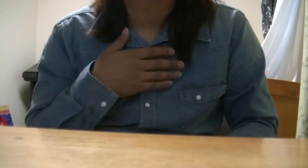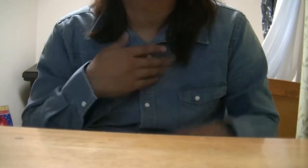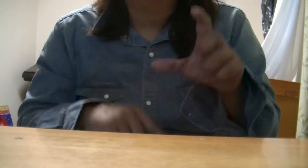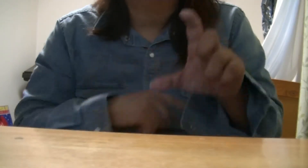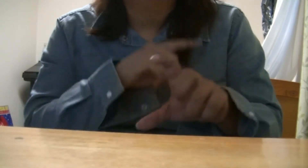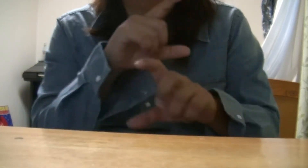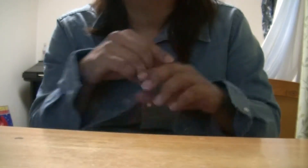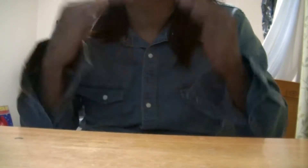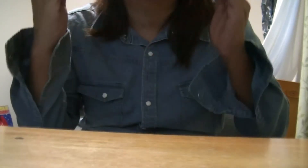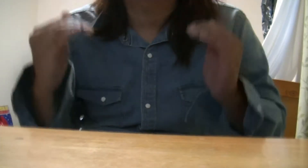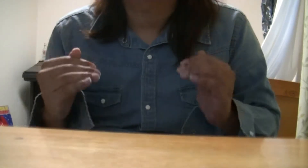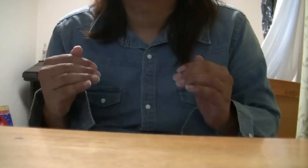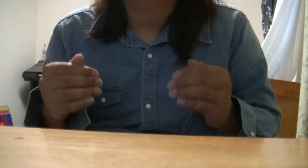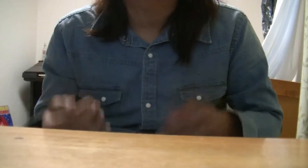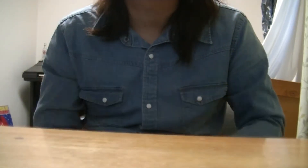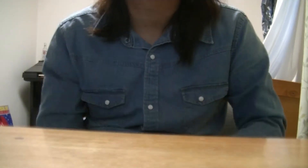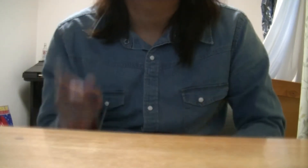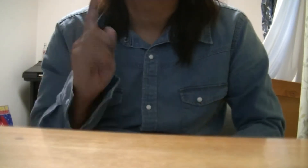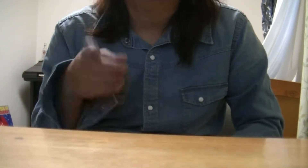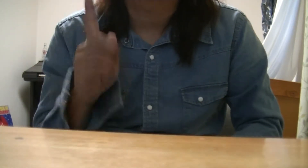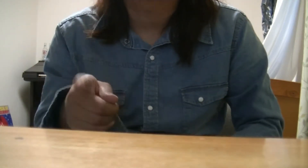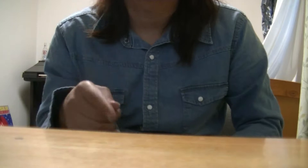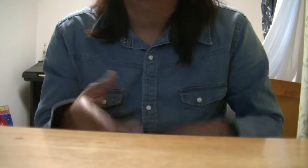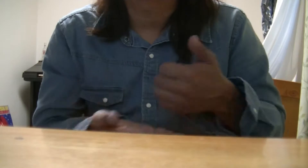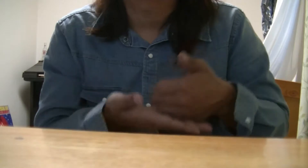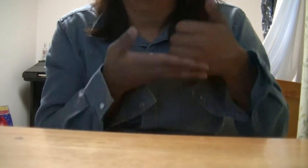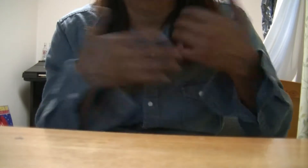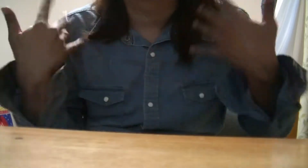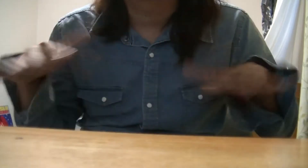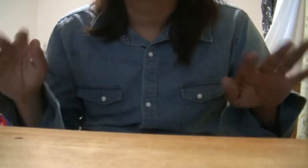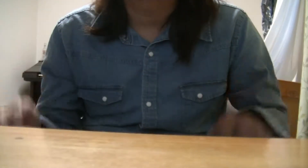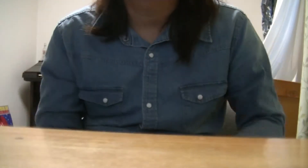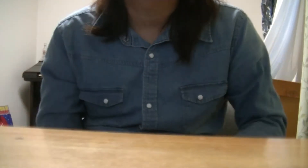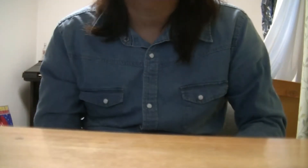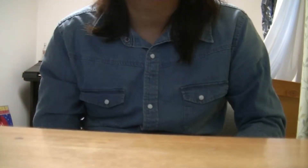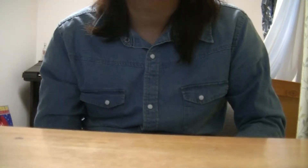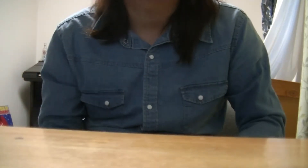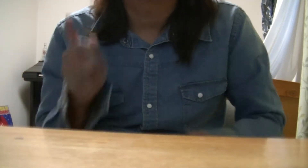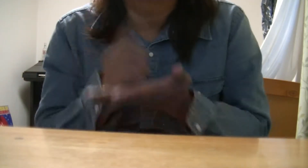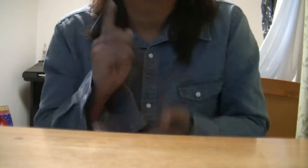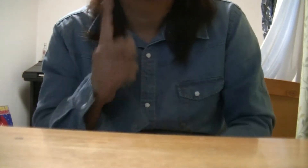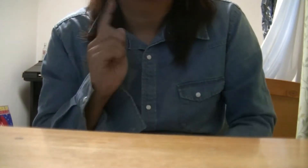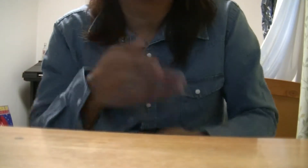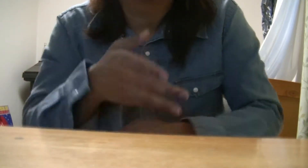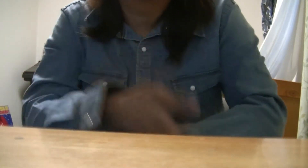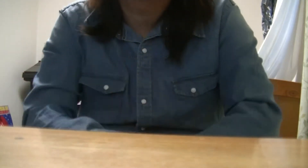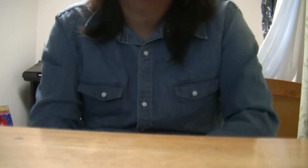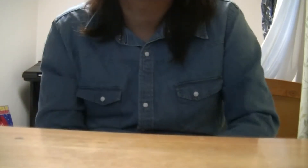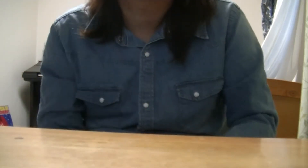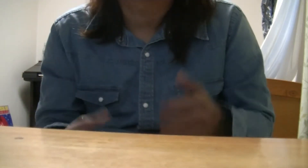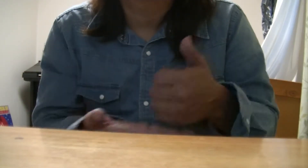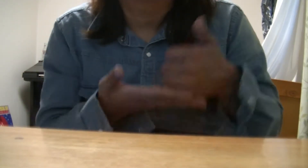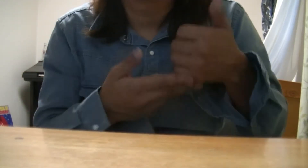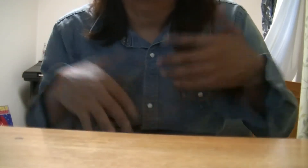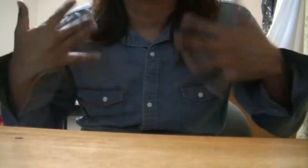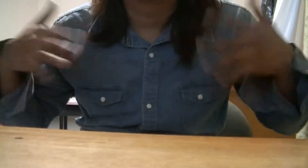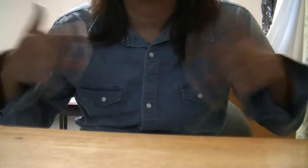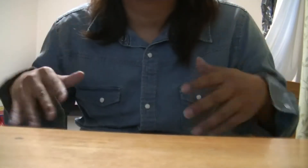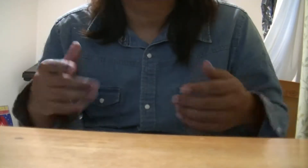い部下を持っている限りあなたは店長じゃないです。店長ちょっと言い過ぎ、店長としてはまだまだ未熟ですって意味ね。そうですよ